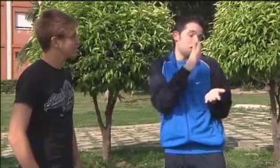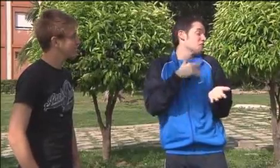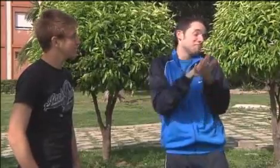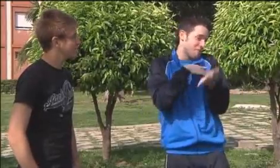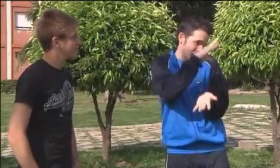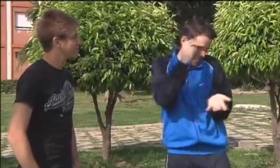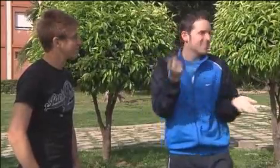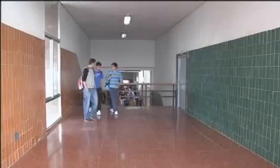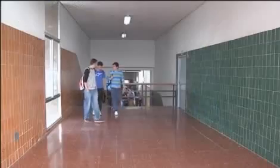esa